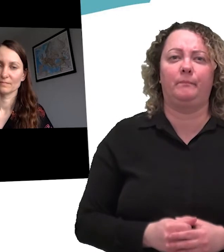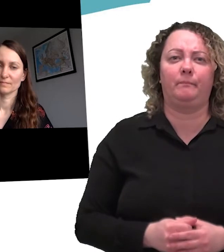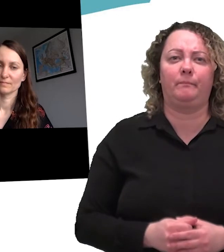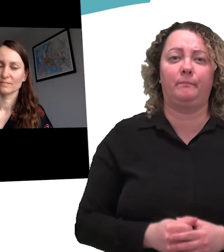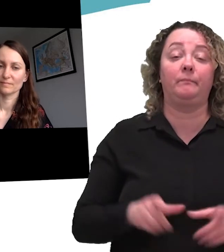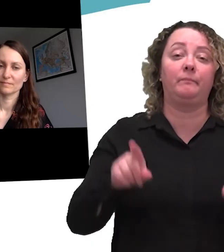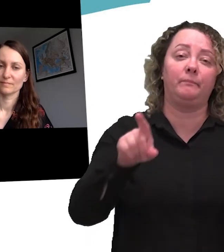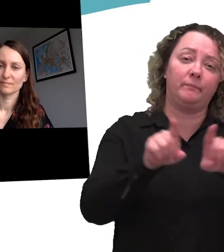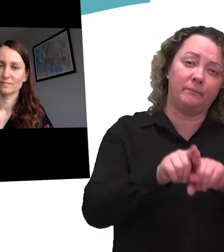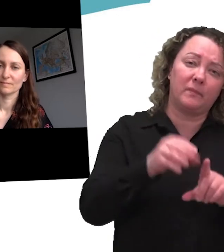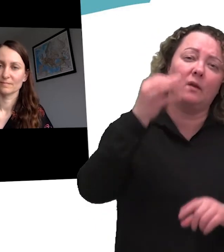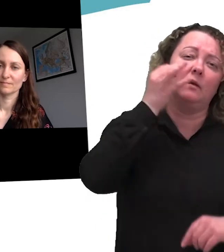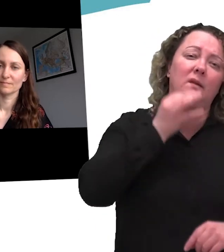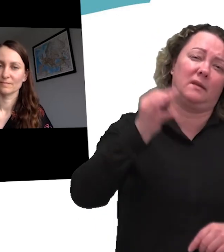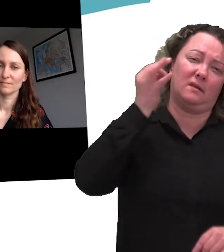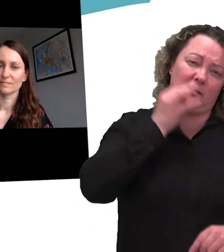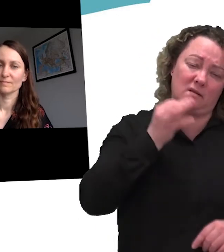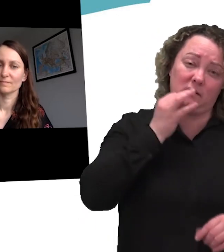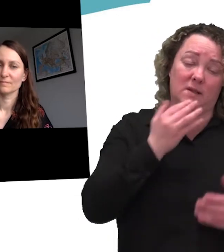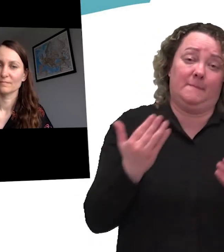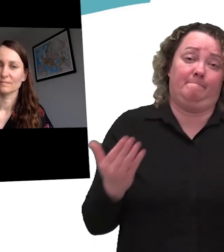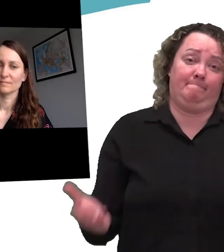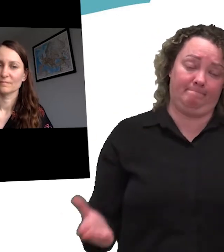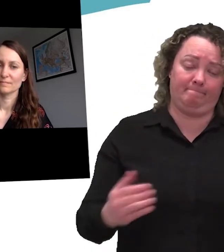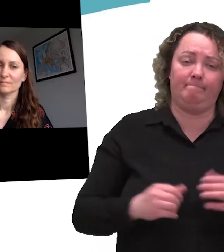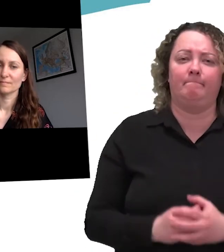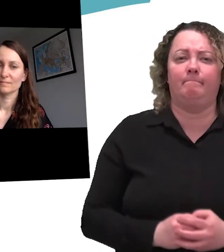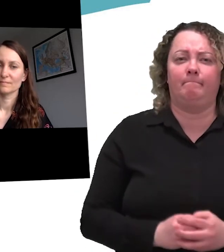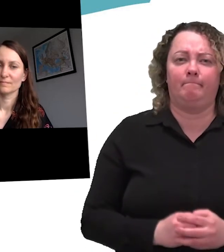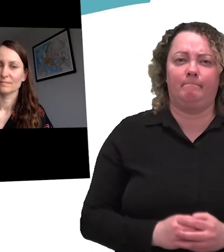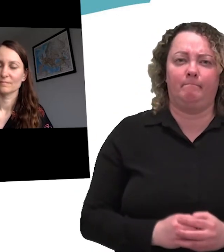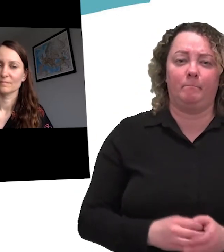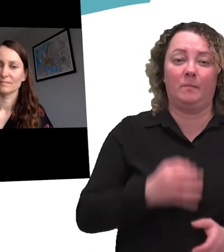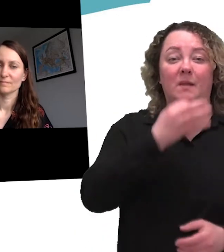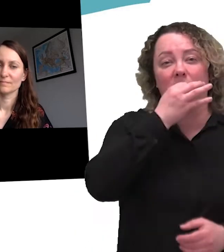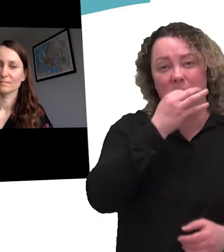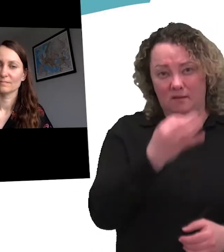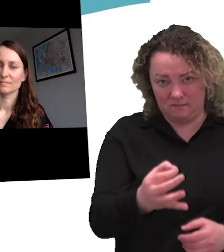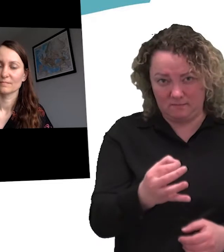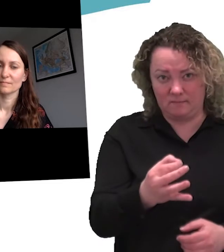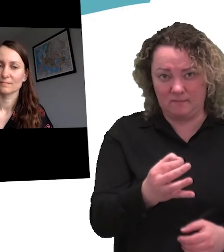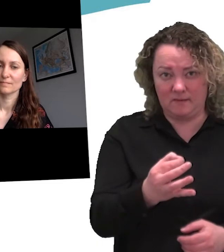desertais yra taip. Aš taip sakau, vienas per dieną.